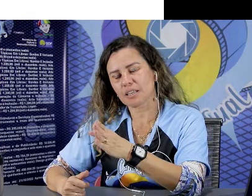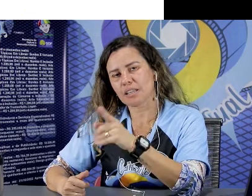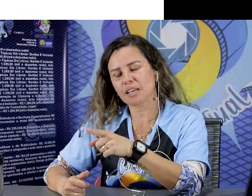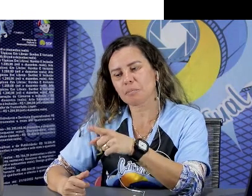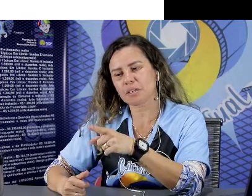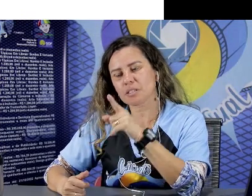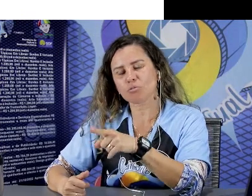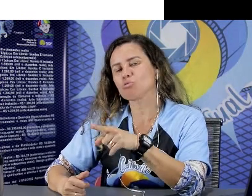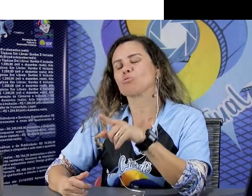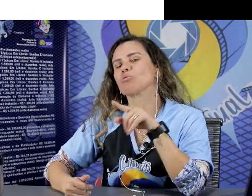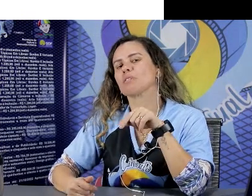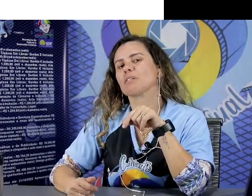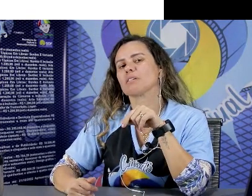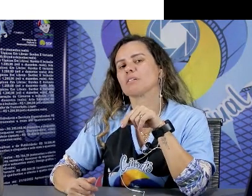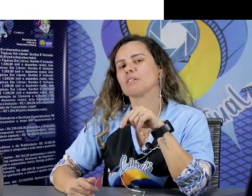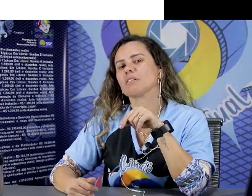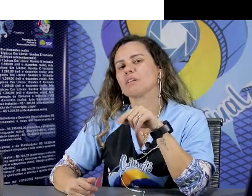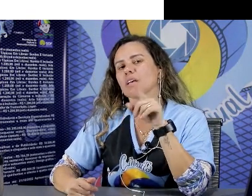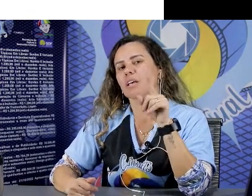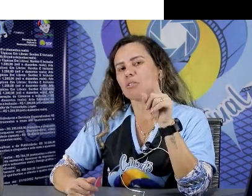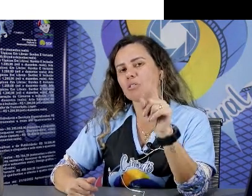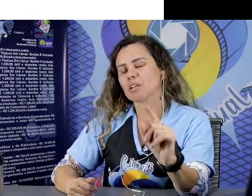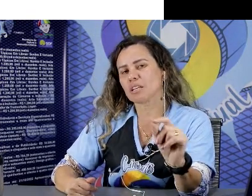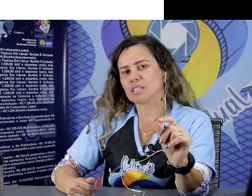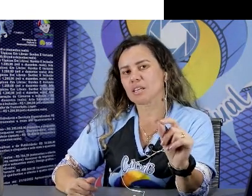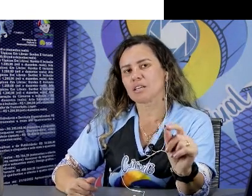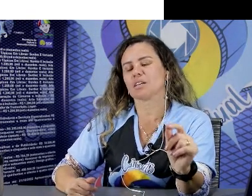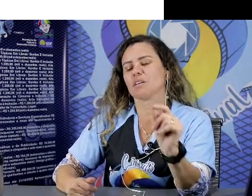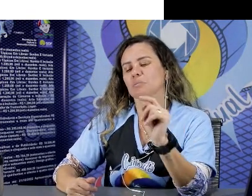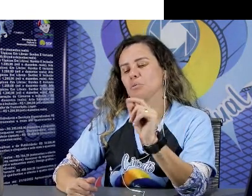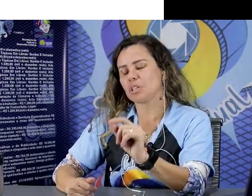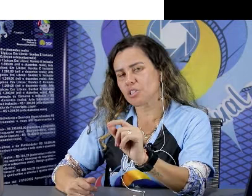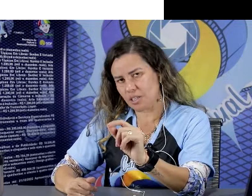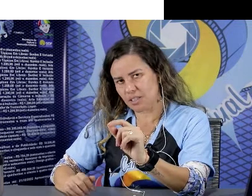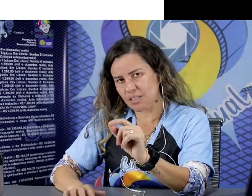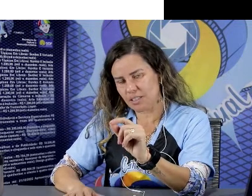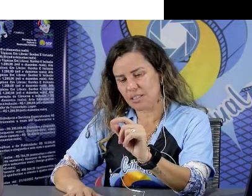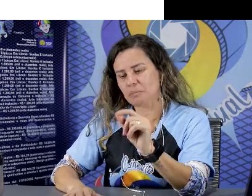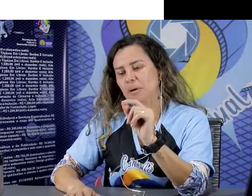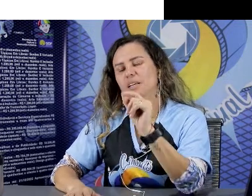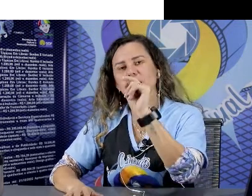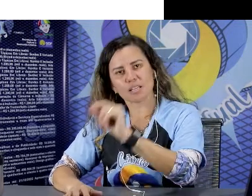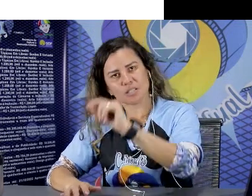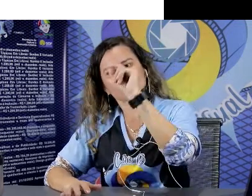tem que aparecer é o surdo. Eu tenho que trazer política para que esse